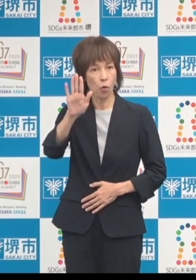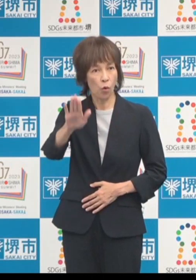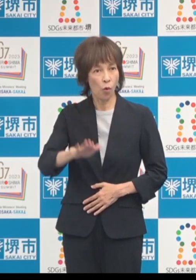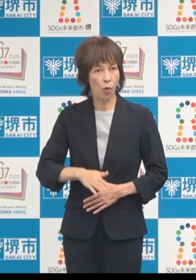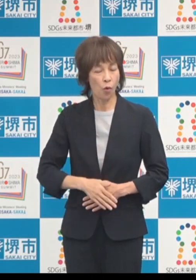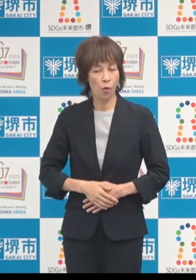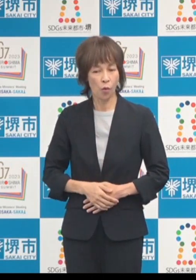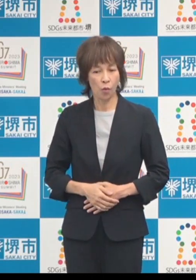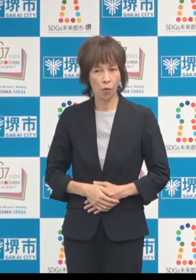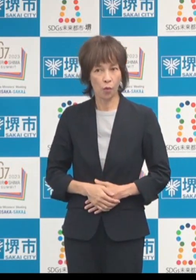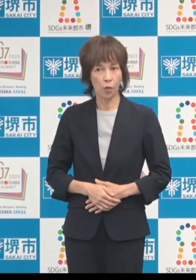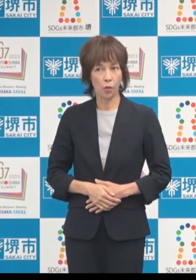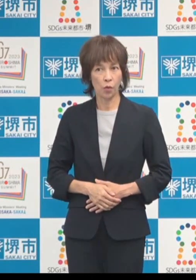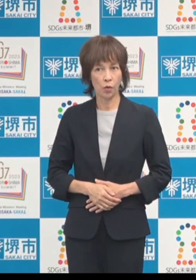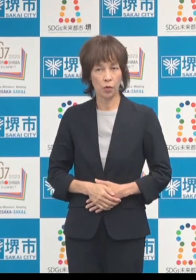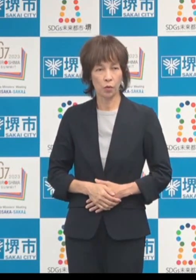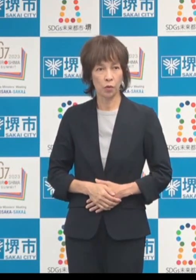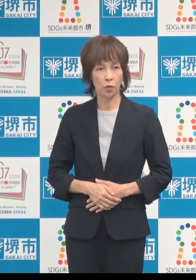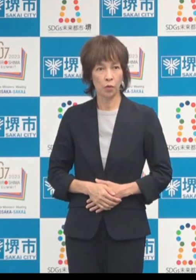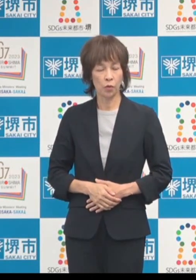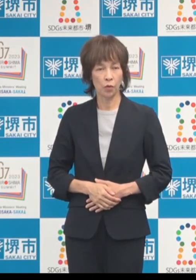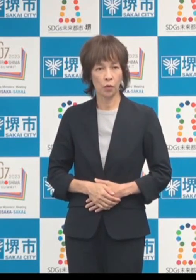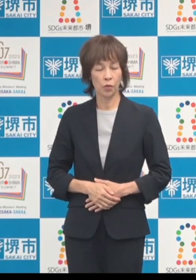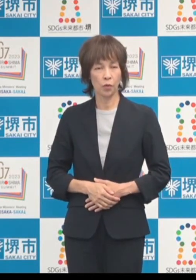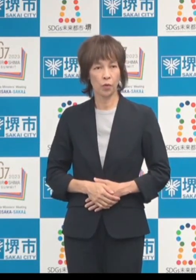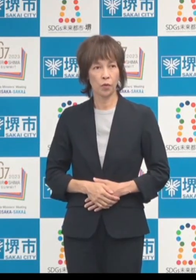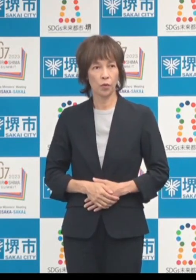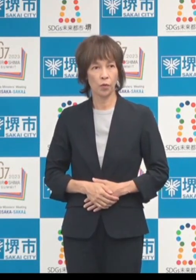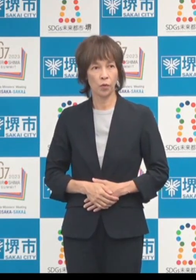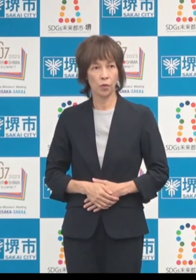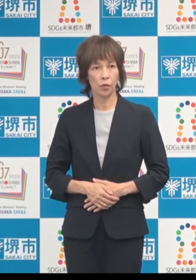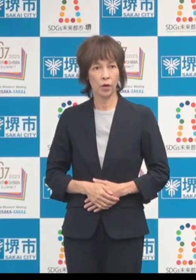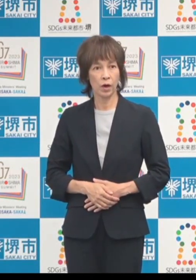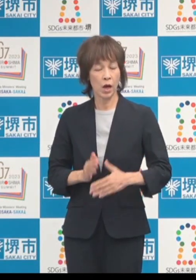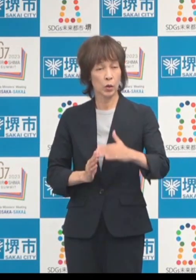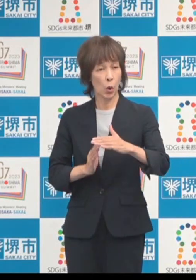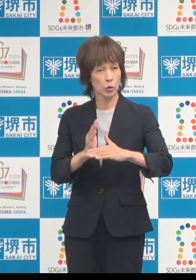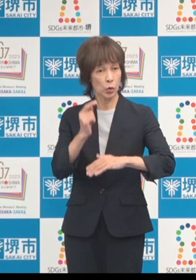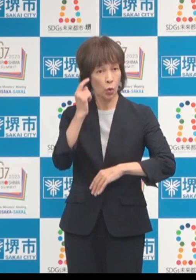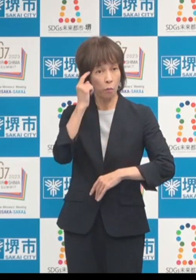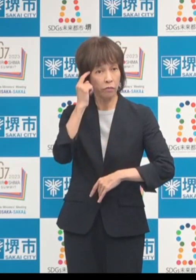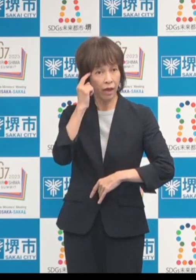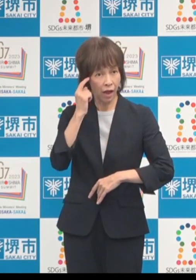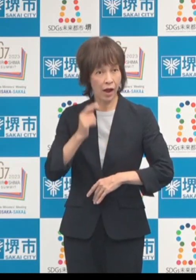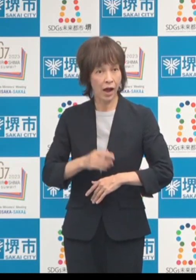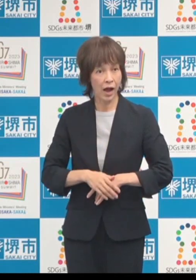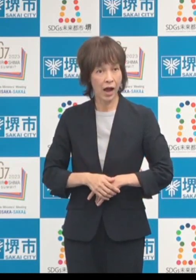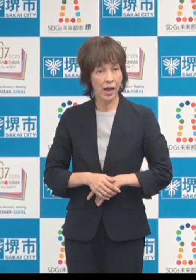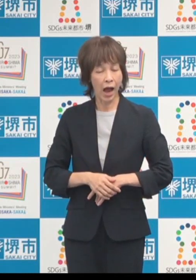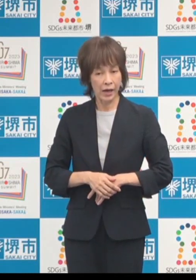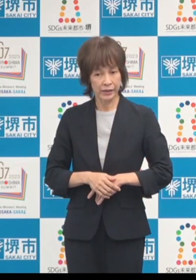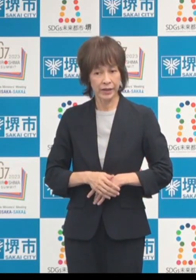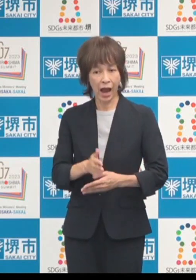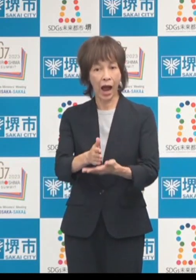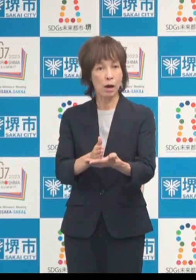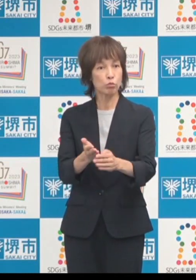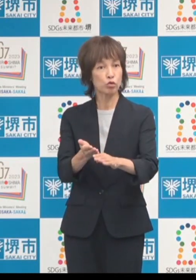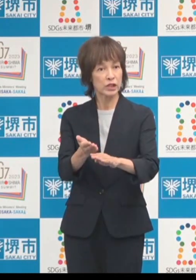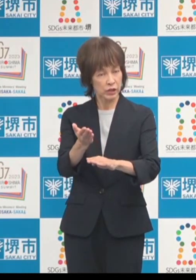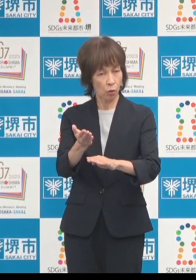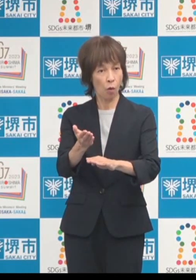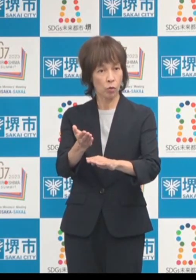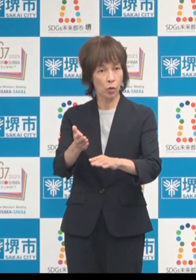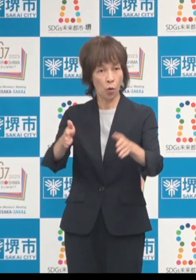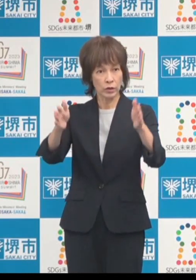ね、実際にそれを通そうと思った時には、やはり過半数を得る